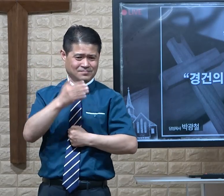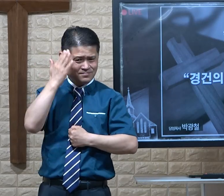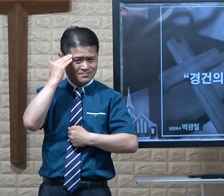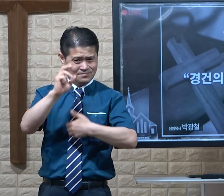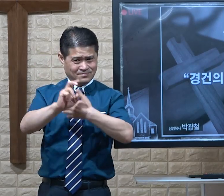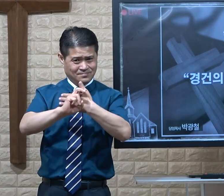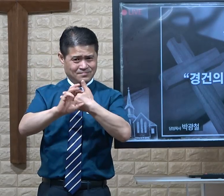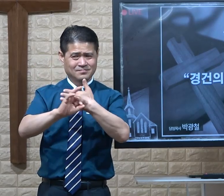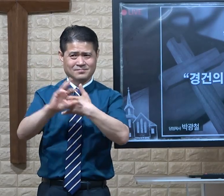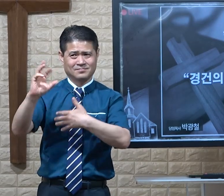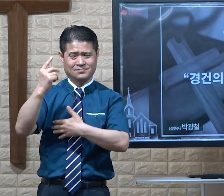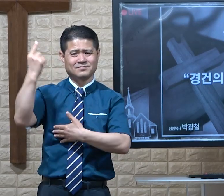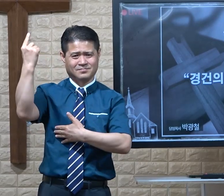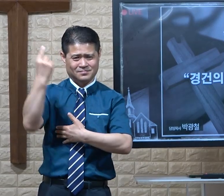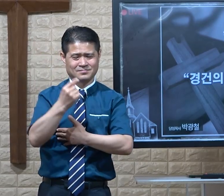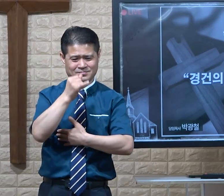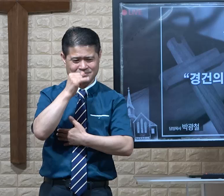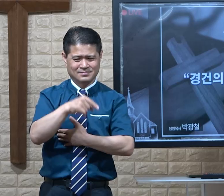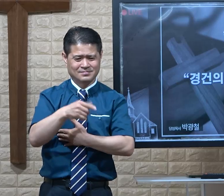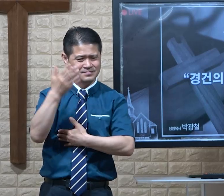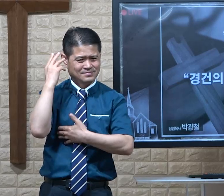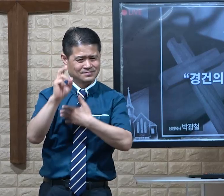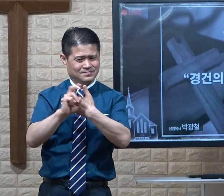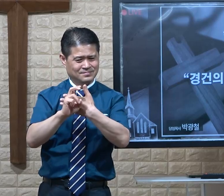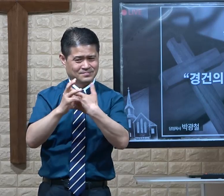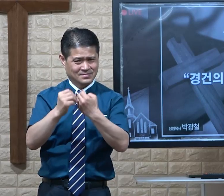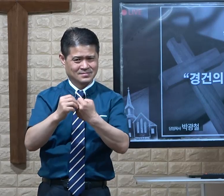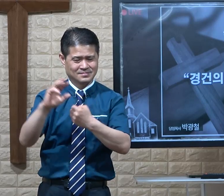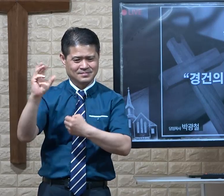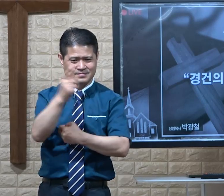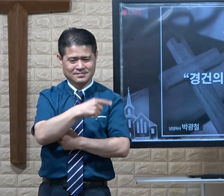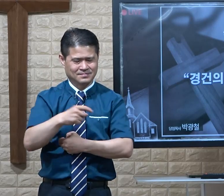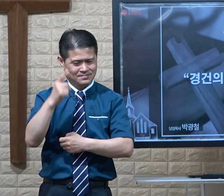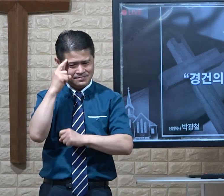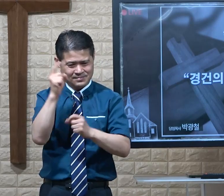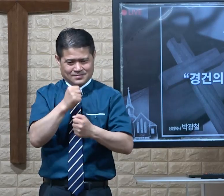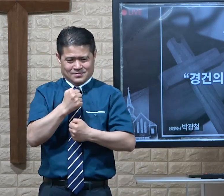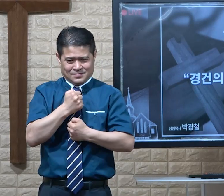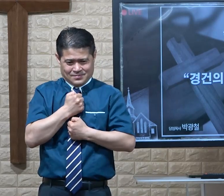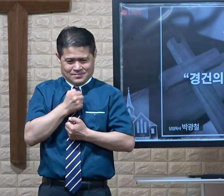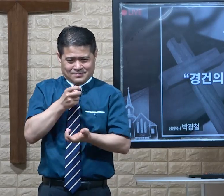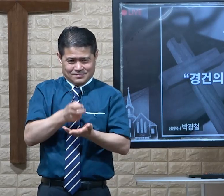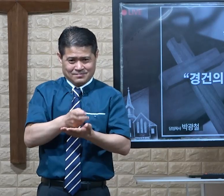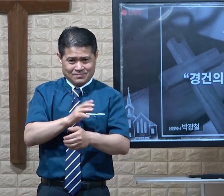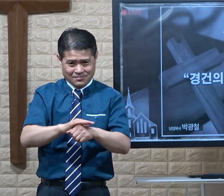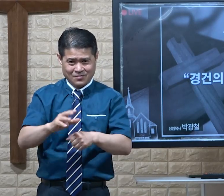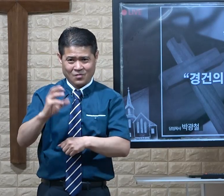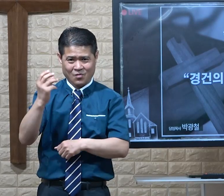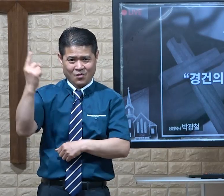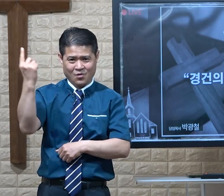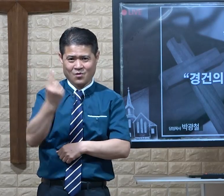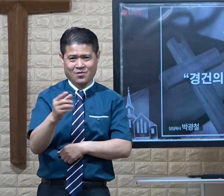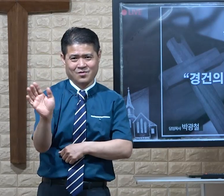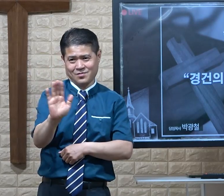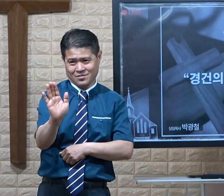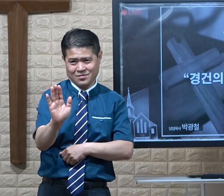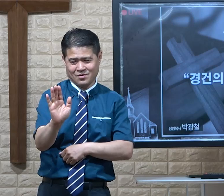우리가 경각심을 가질 필요가 있고 우리에게도 올 수 있는 부분입니다. 태풍에 대해서도 우리가